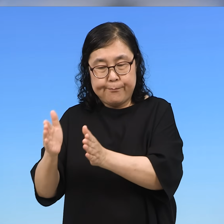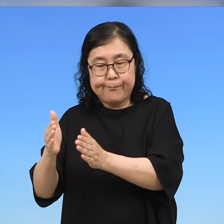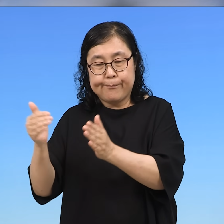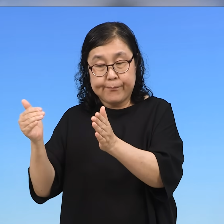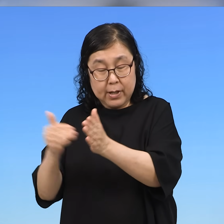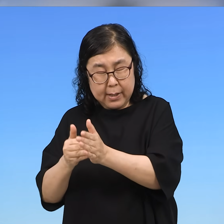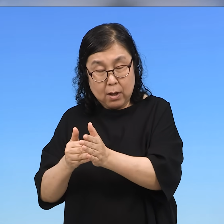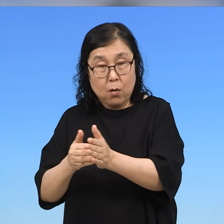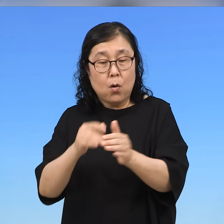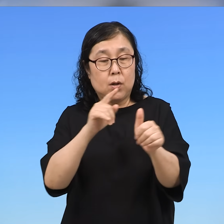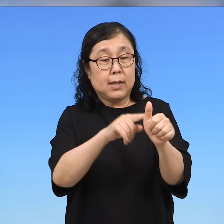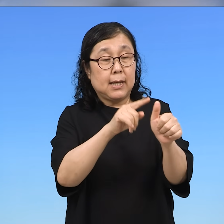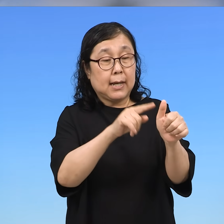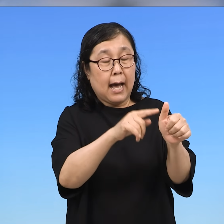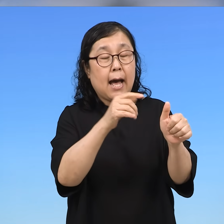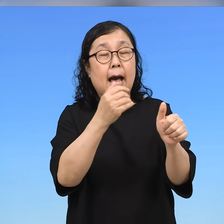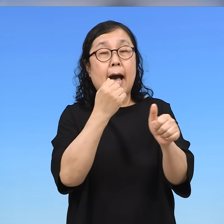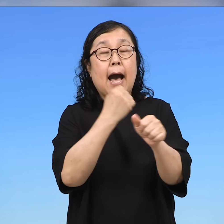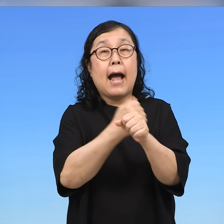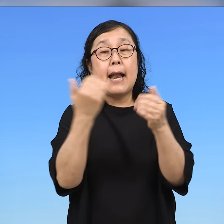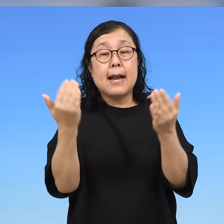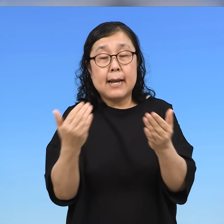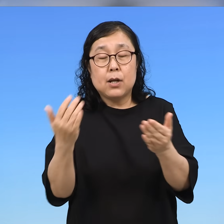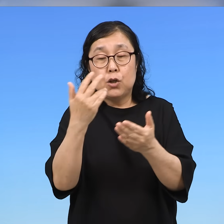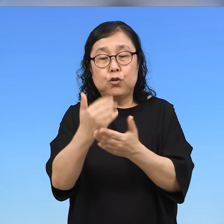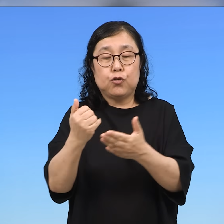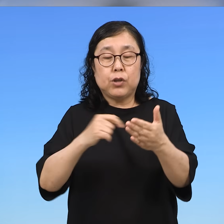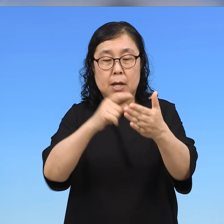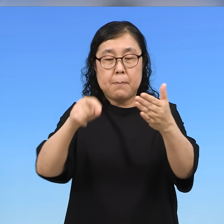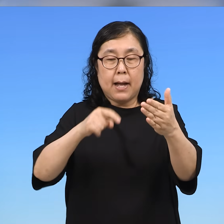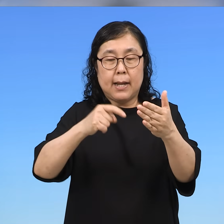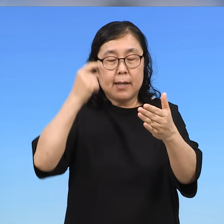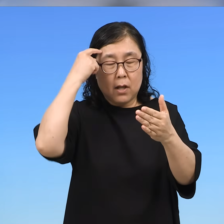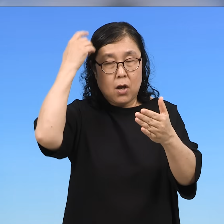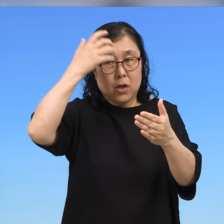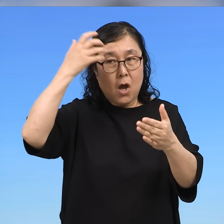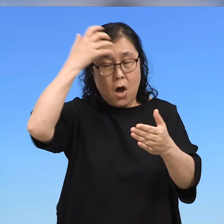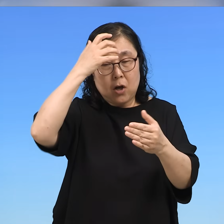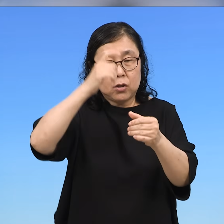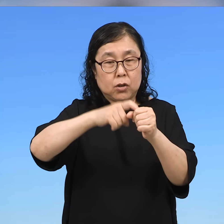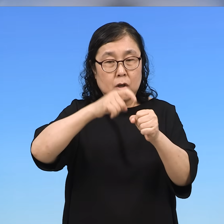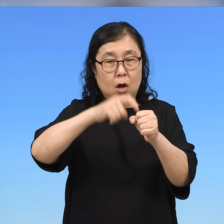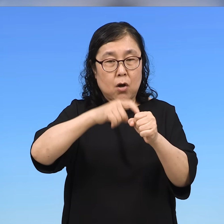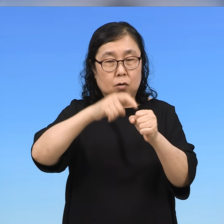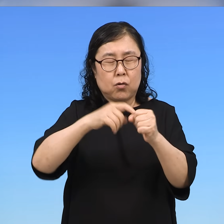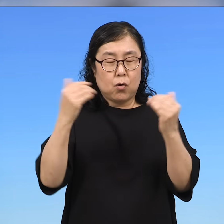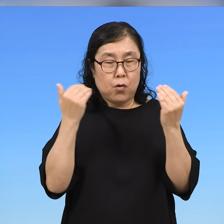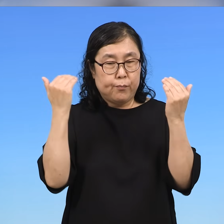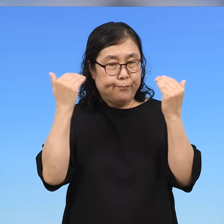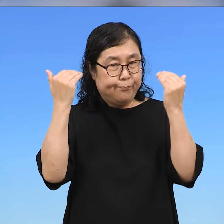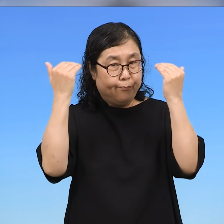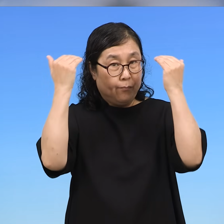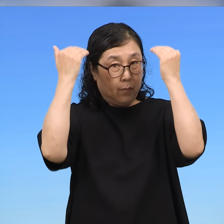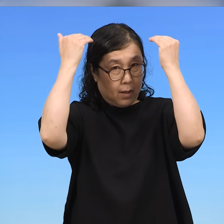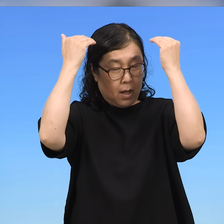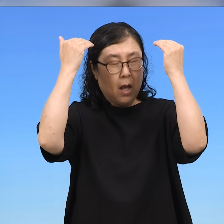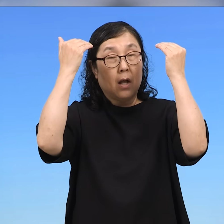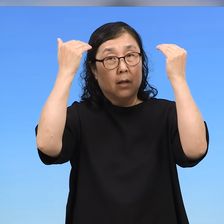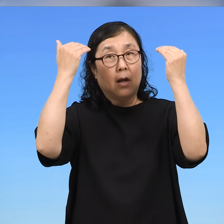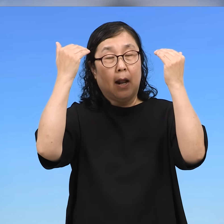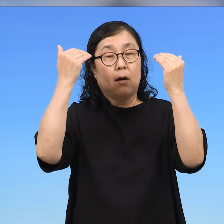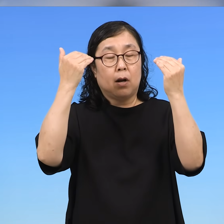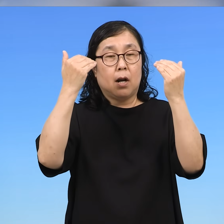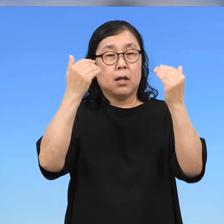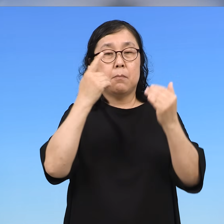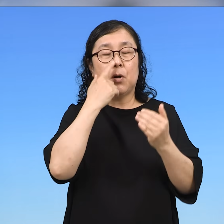남았다. 주님 안에서 영적으로 성숙한 사람이 되거라. 이런 멋진 아버지가 되고 싶다는